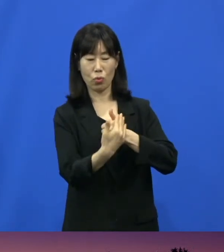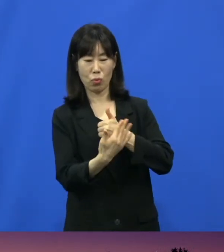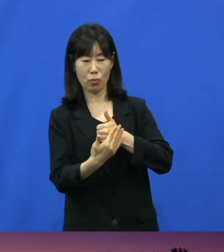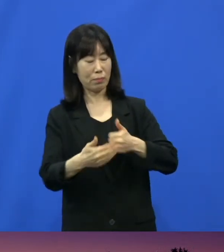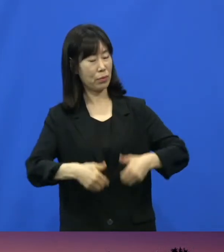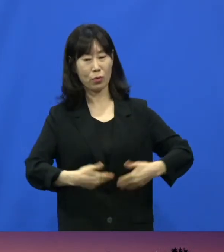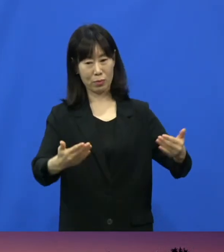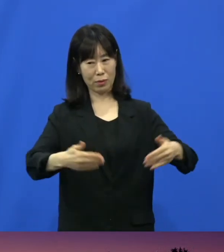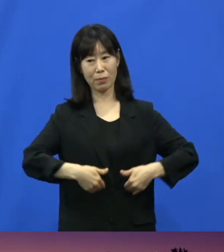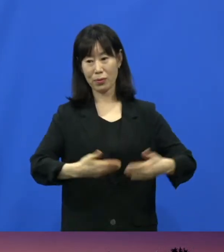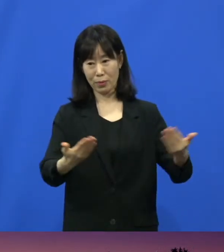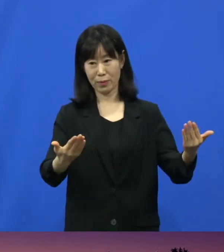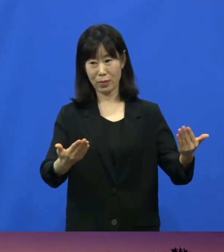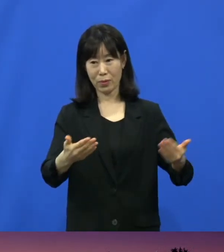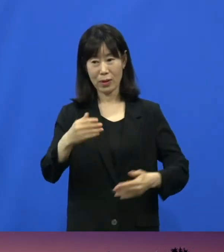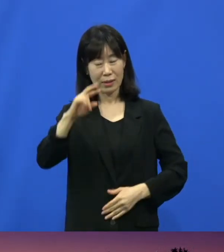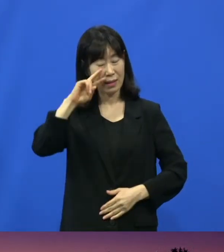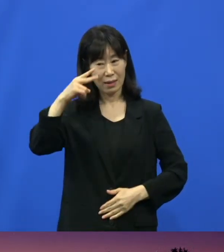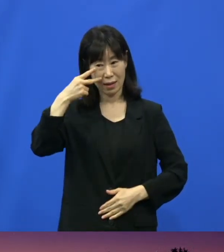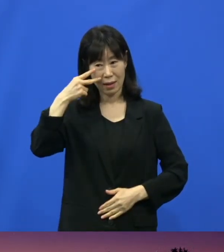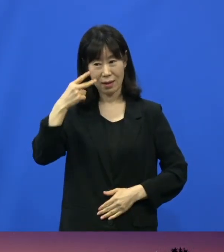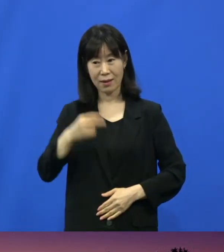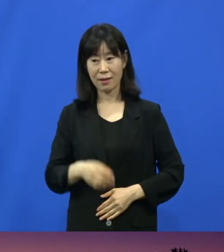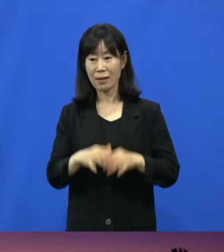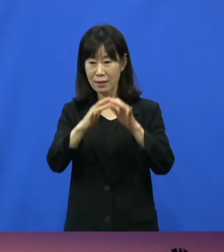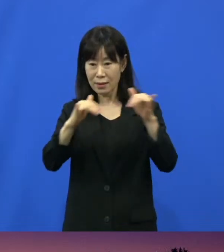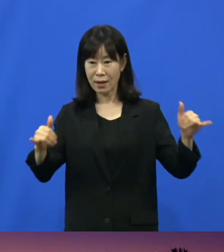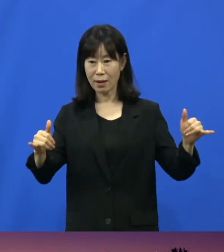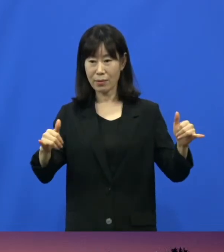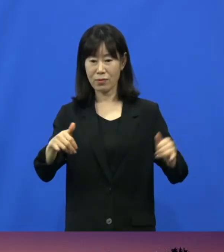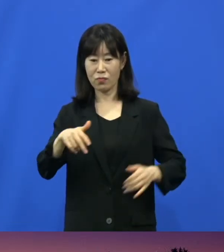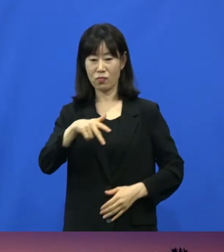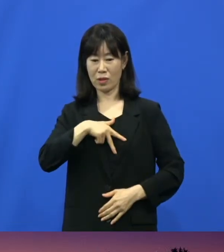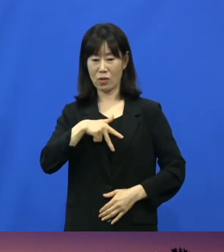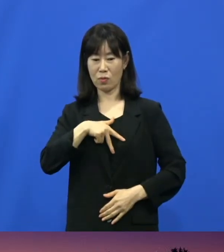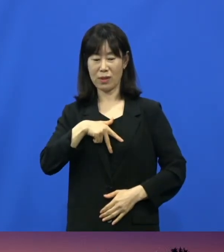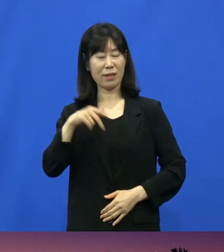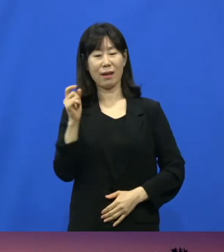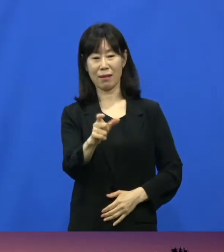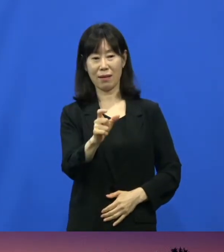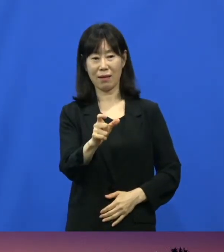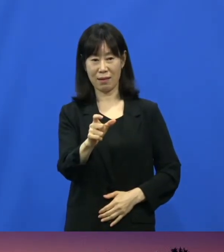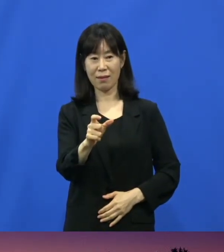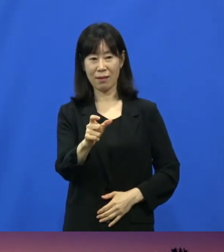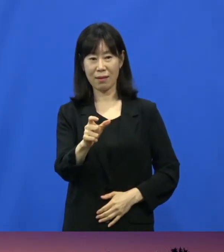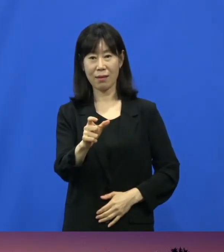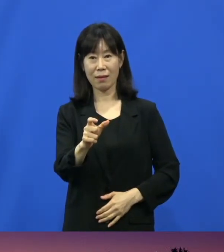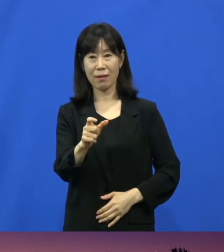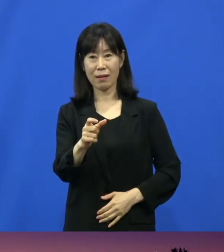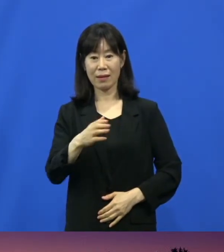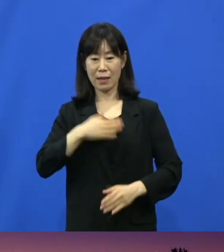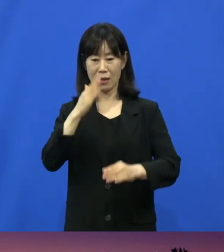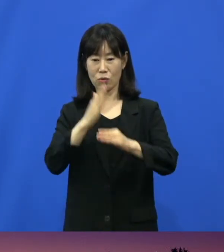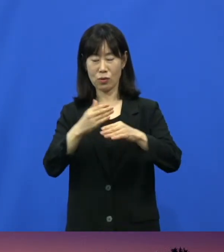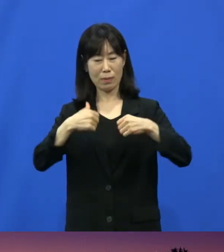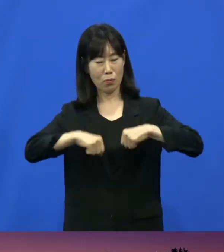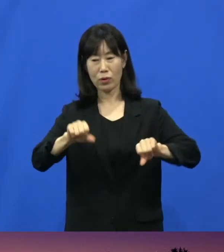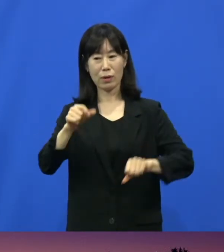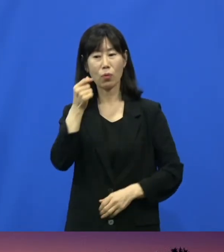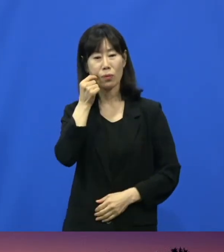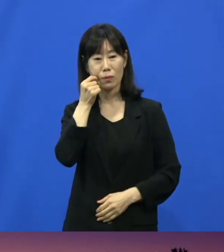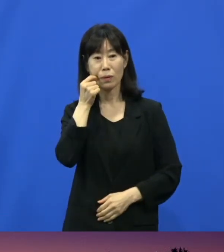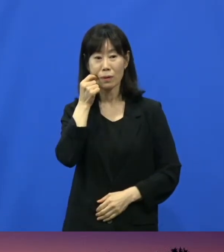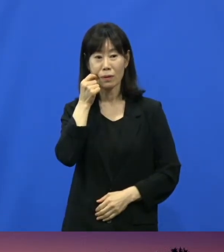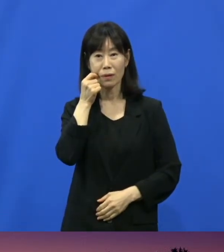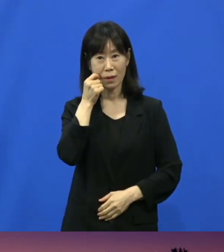여러분, 인간의 자존심이 죄의 아주 속성이잖아요. 엄청나게 세요. 웬만해서는 이 자존심이 안 꺾여요.